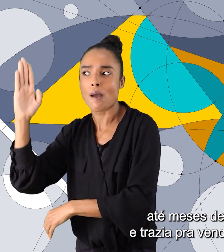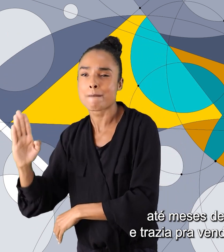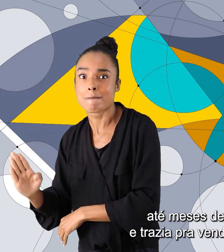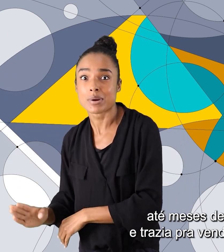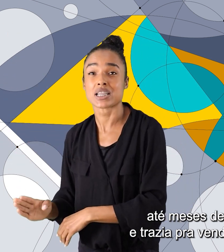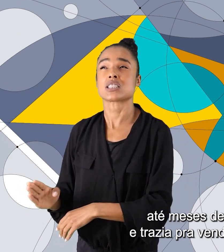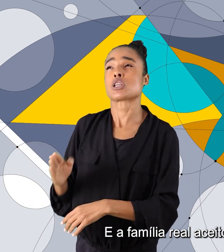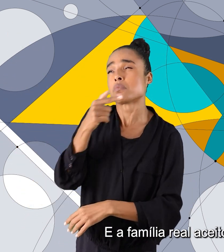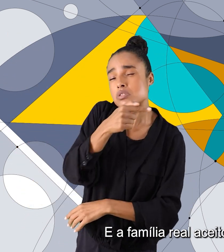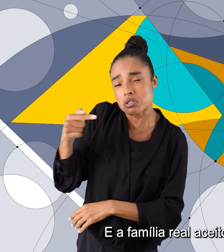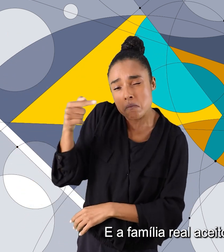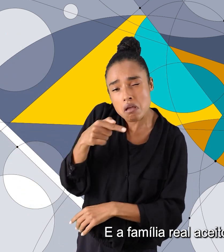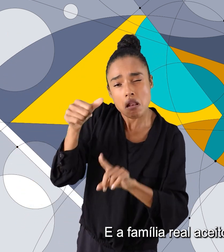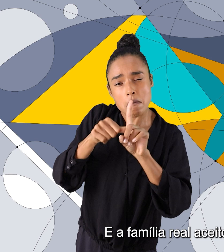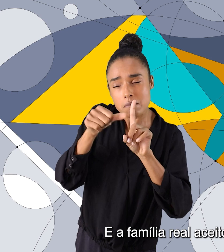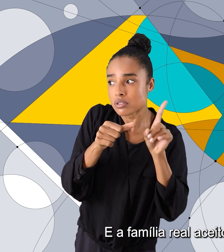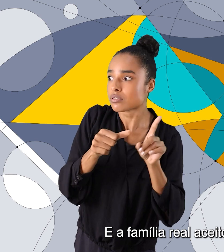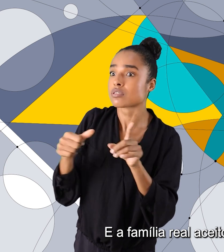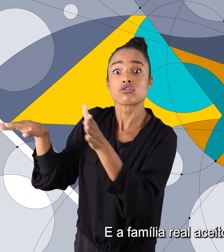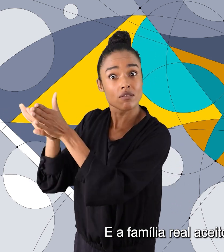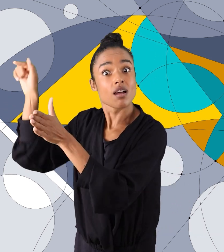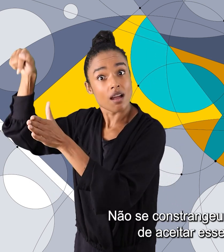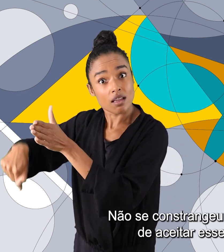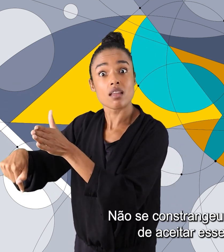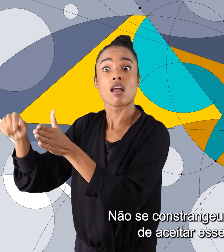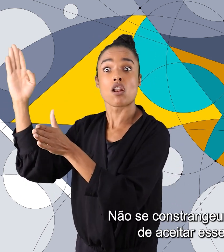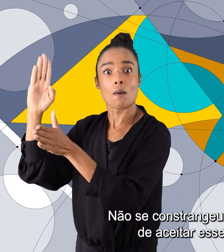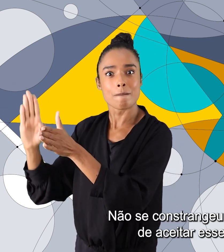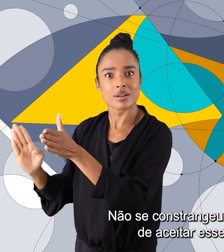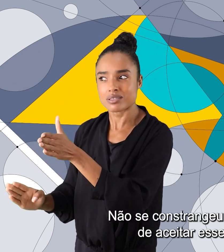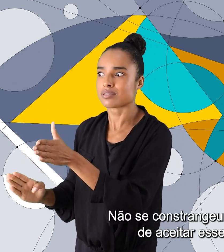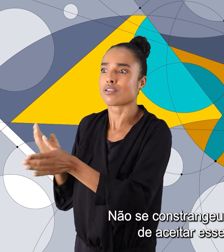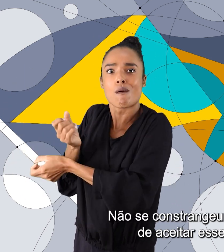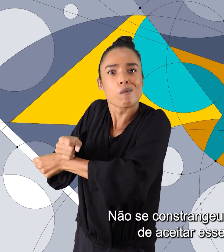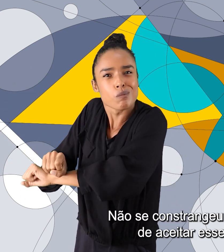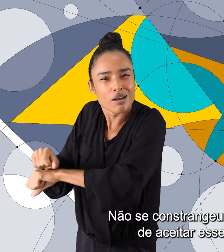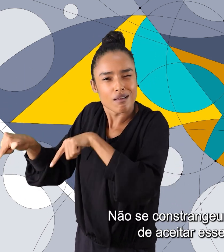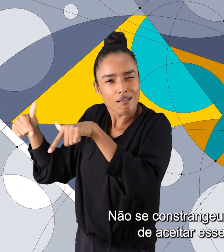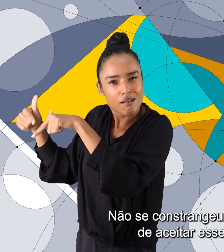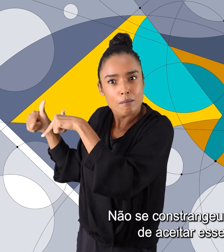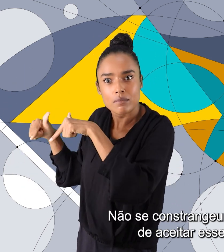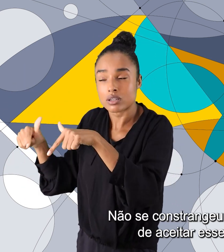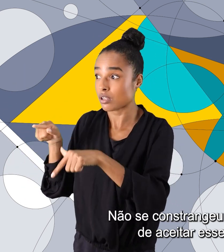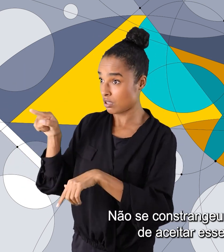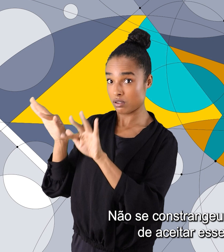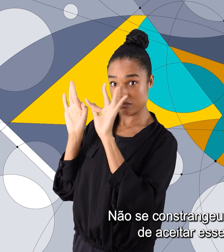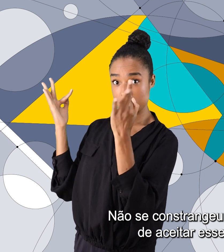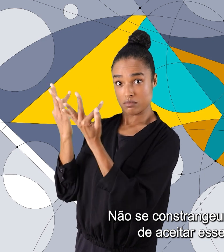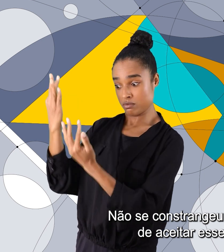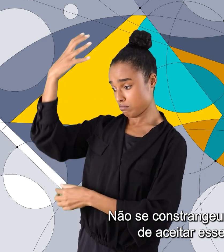por aqui. E a família real aceitou essa doação, não se constrangeu nem um pouco de aceitar esse